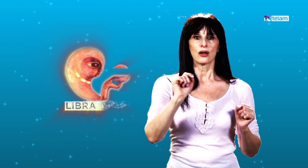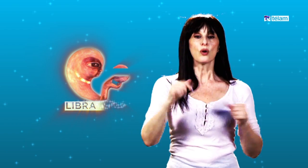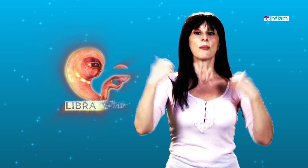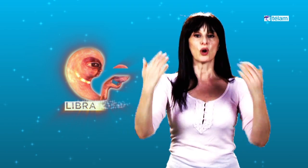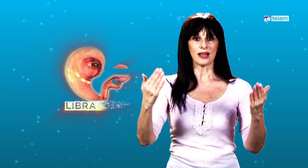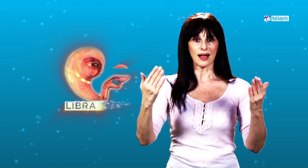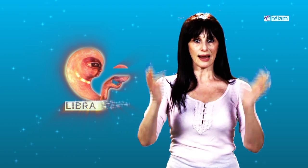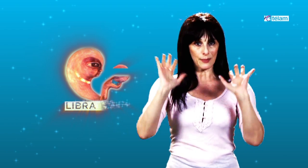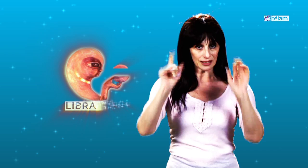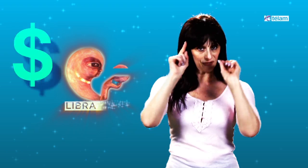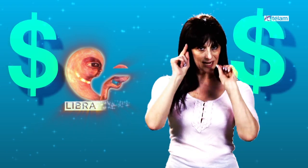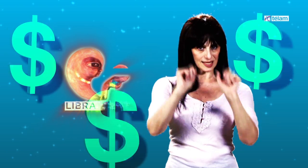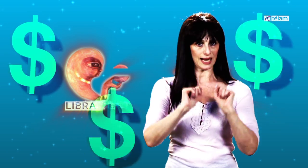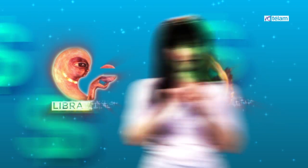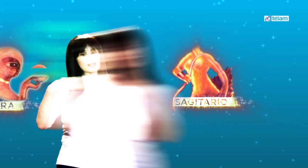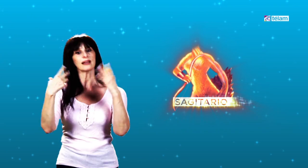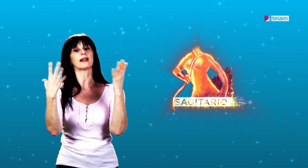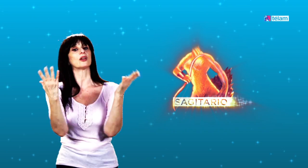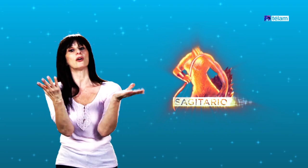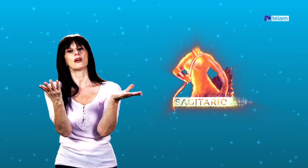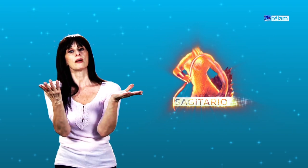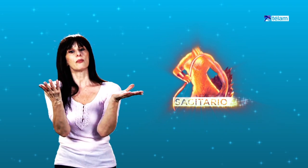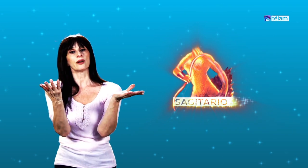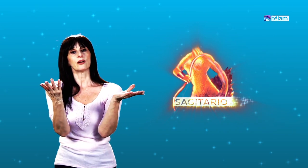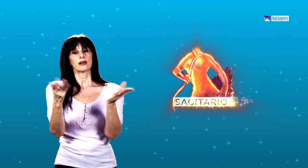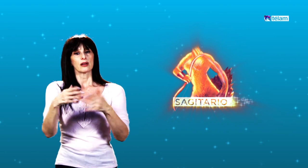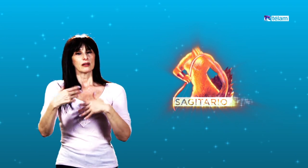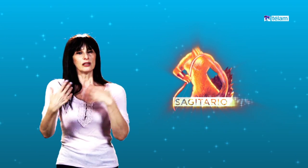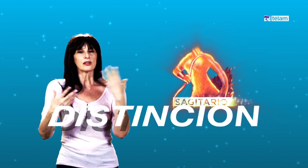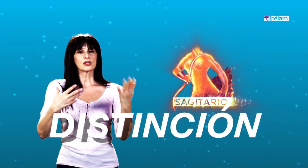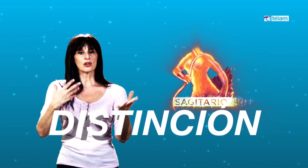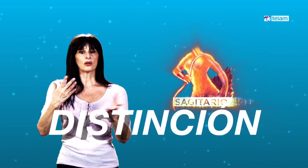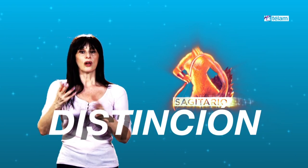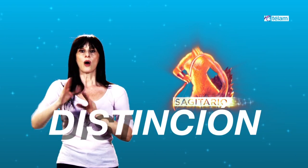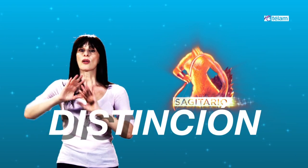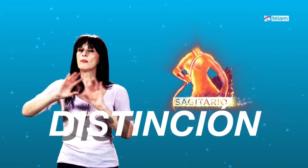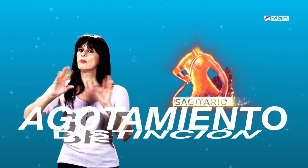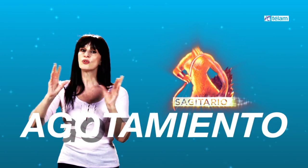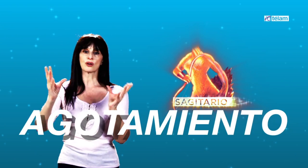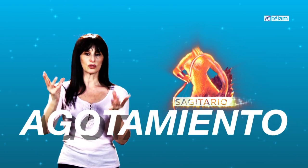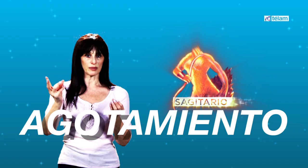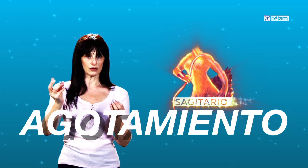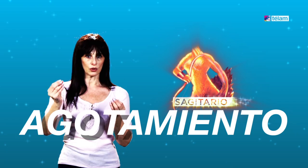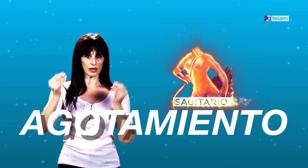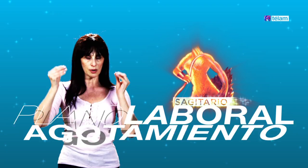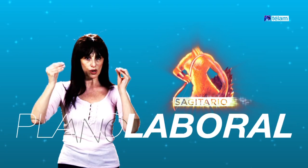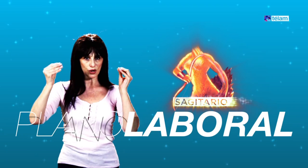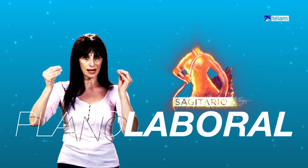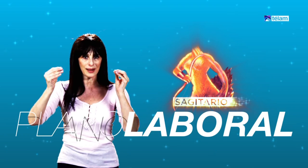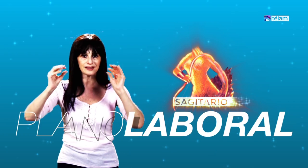una mejoría en la parte financiera. Sagitario, bueno, distinción, aunque mucho agotamiento en el plano laboral, van a estar